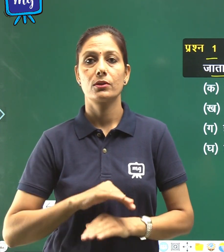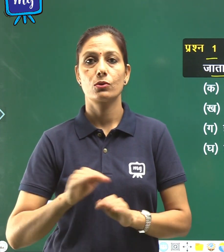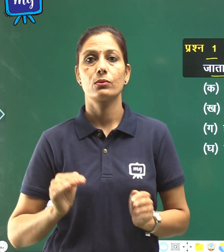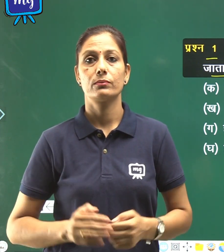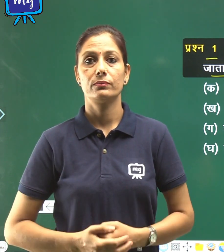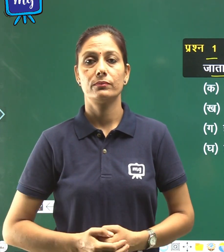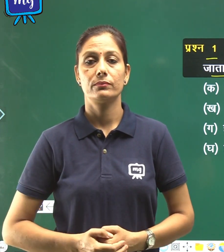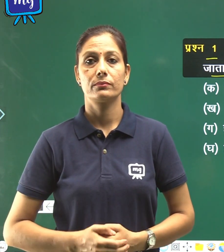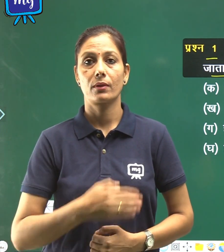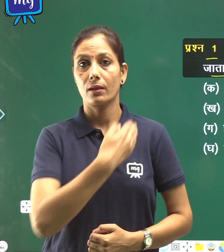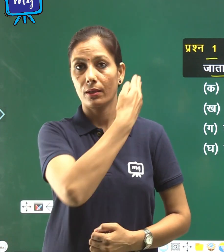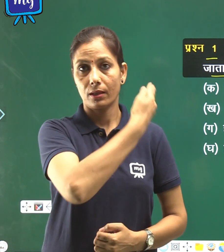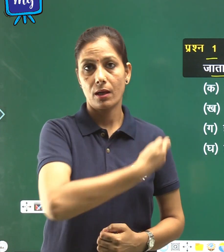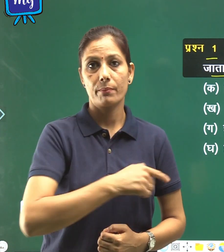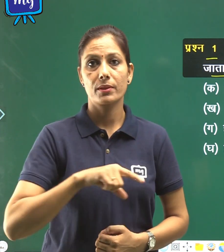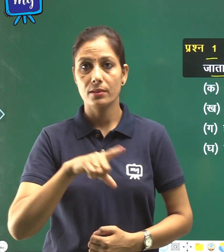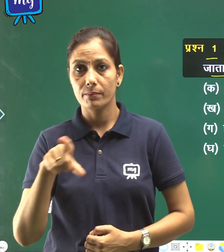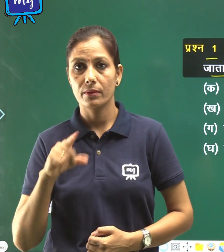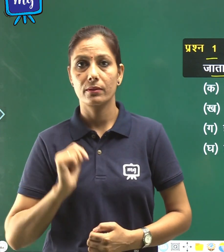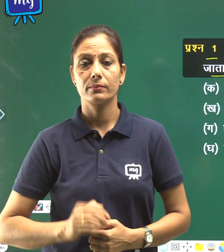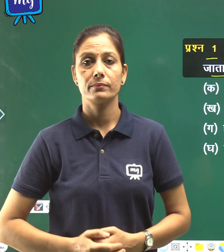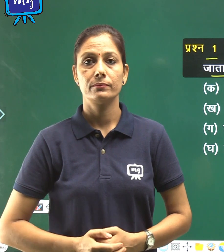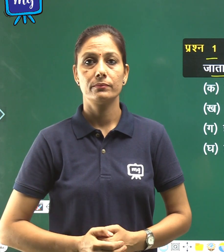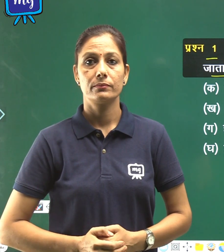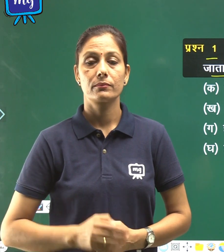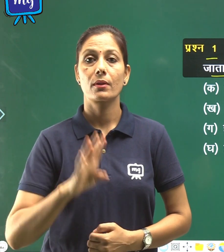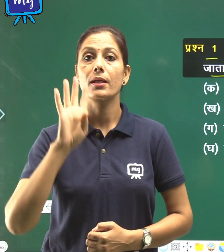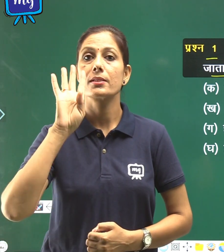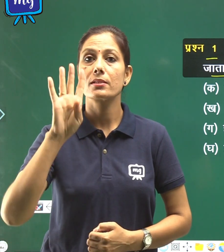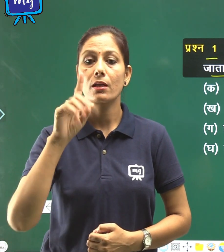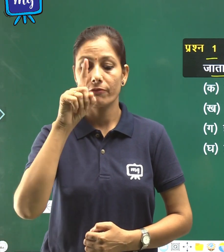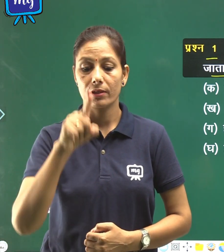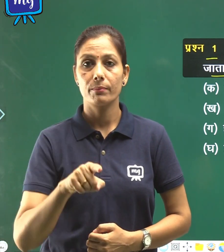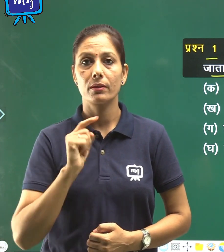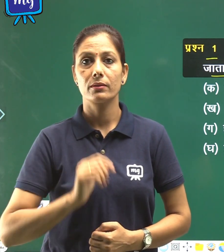बच्चों, यहां आपके सामने 4 विकल्प है,